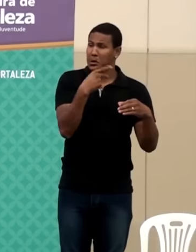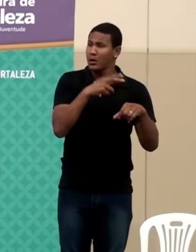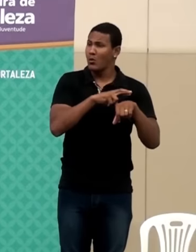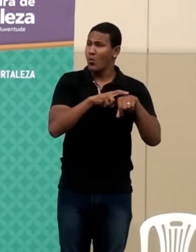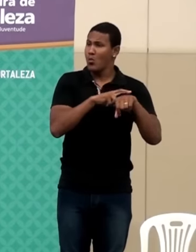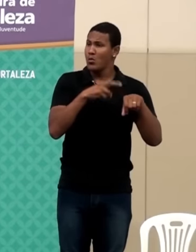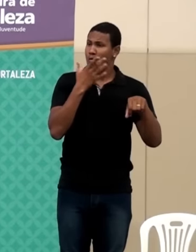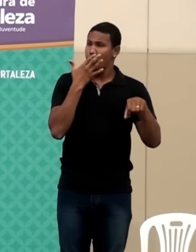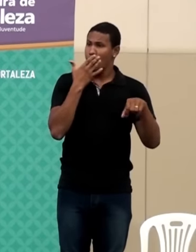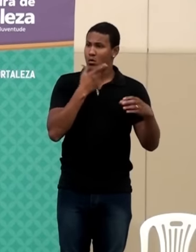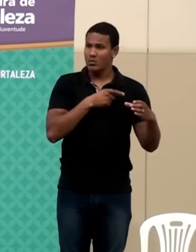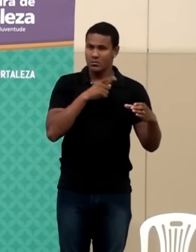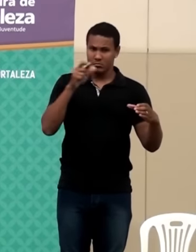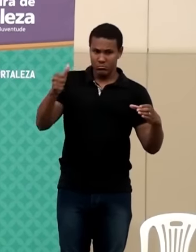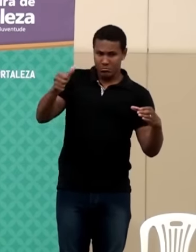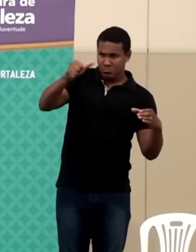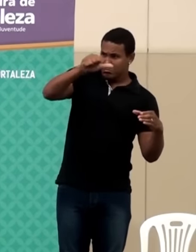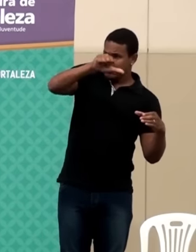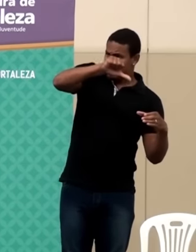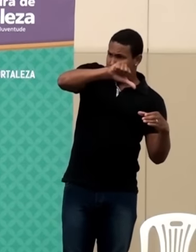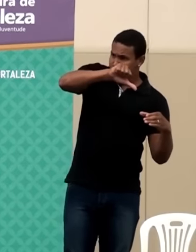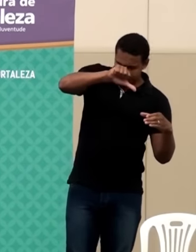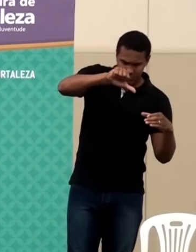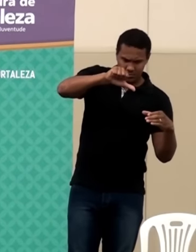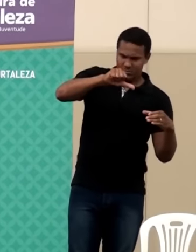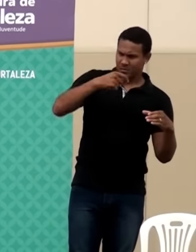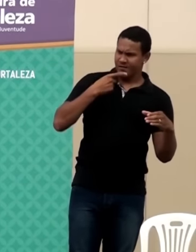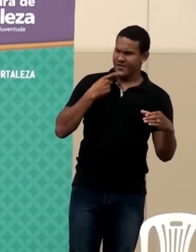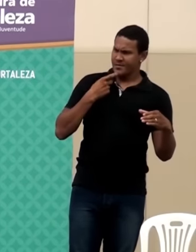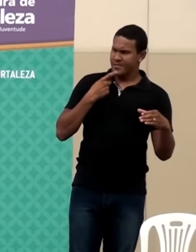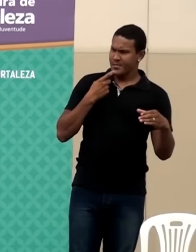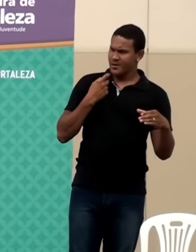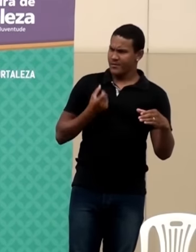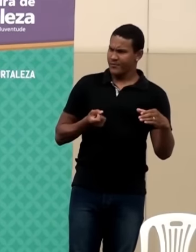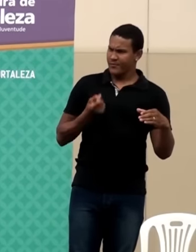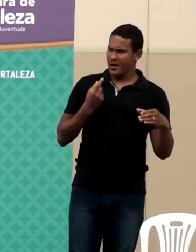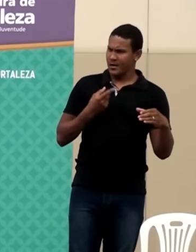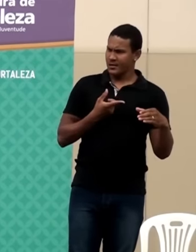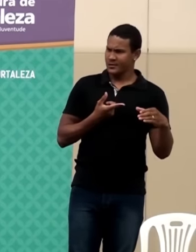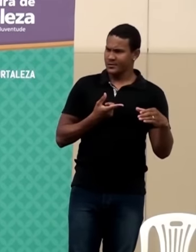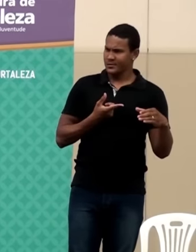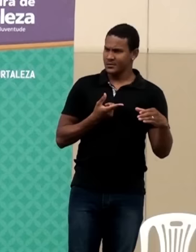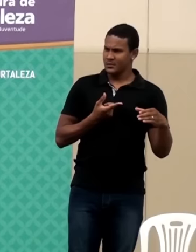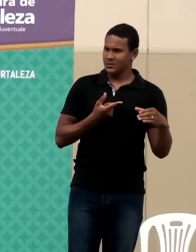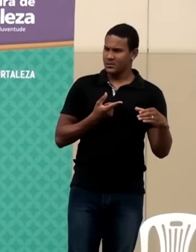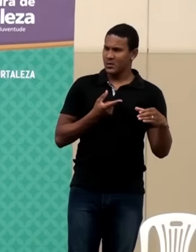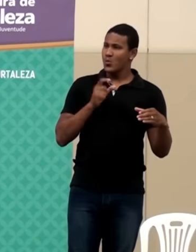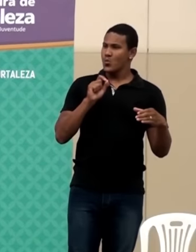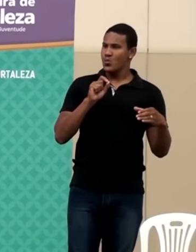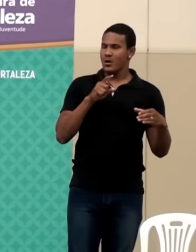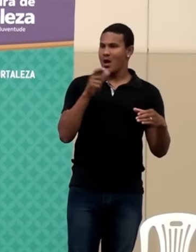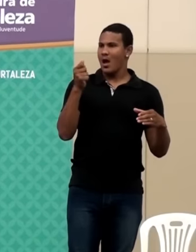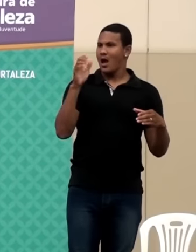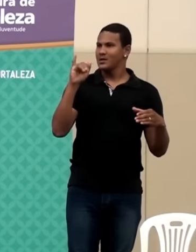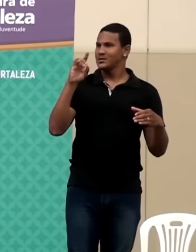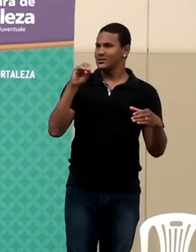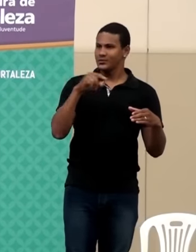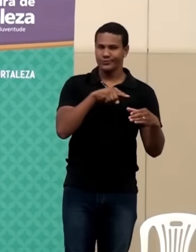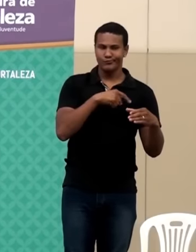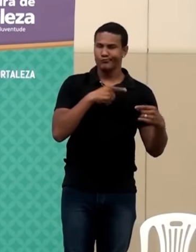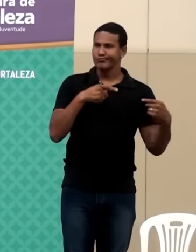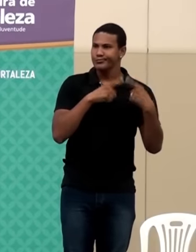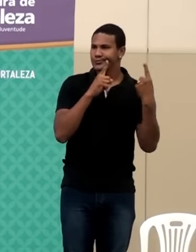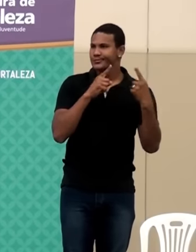que adicionou o vinagre, ficou vermelha. O vinagre tem o que na composição dele? Um ácido. O ácido